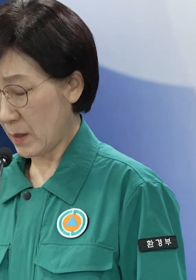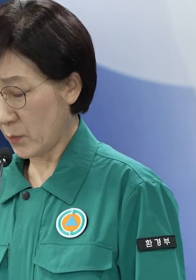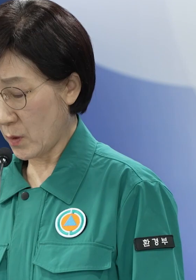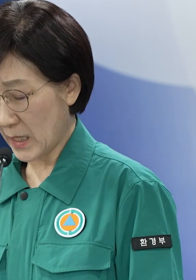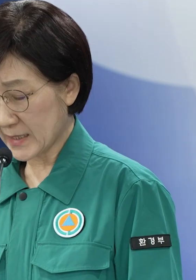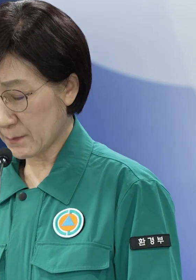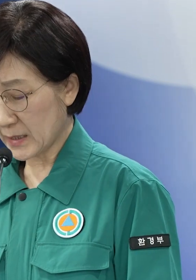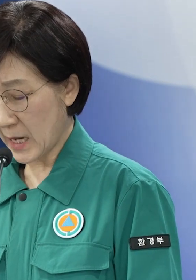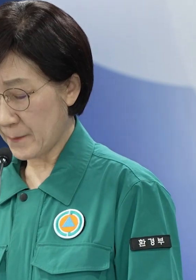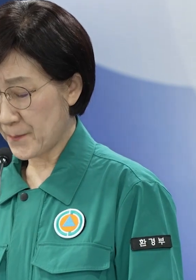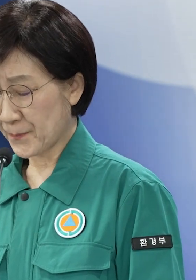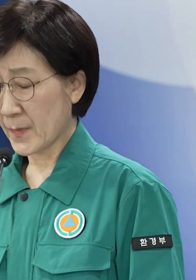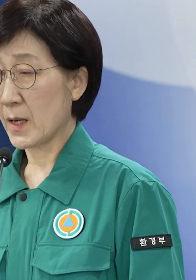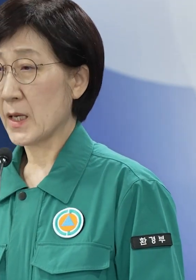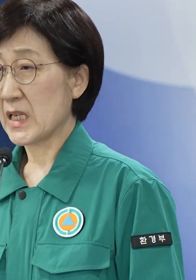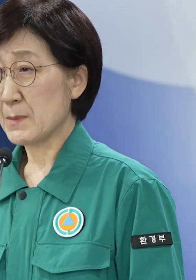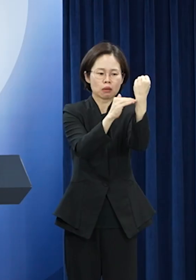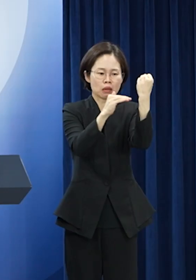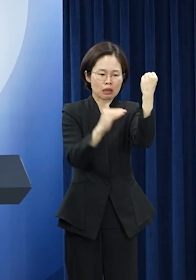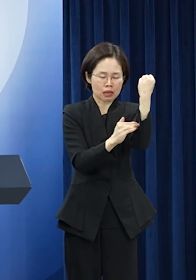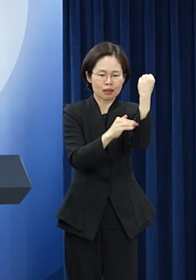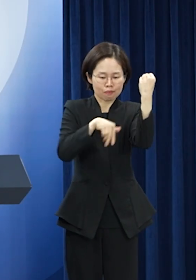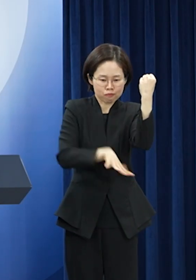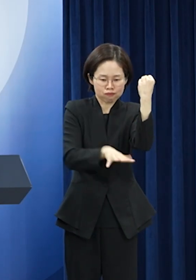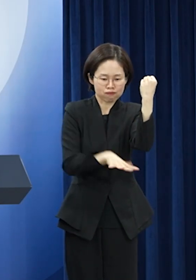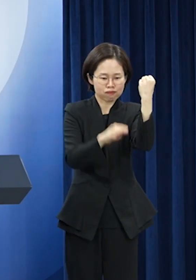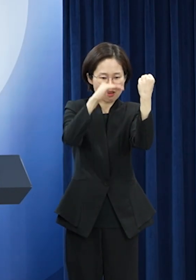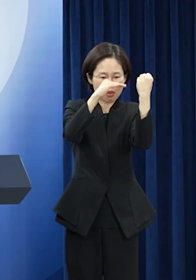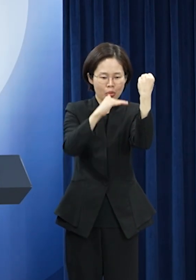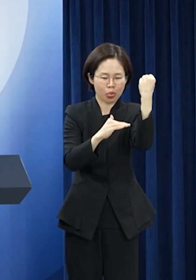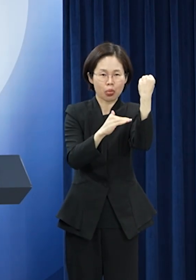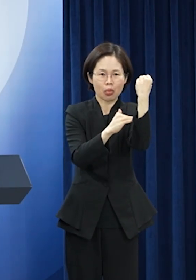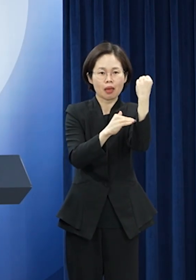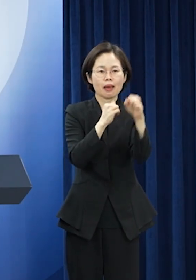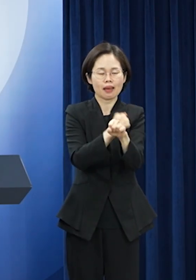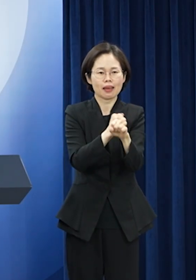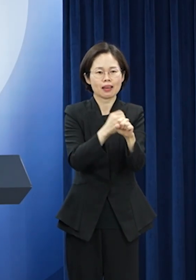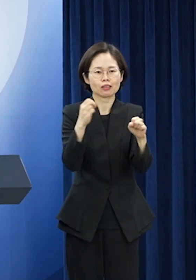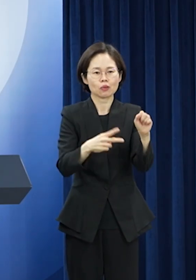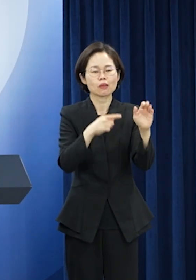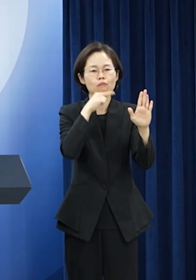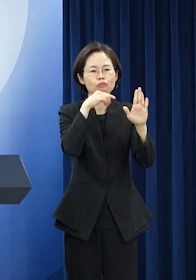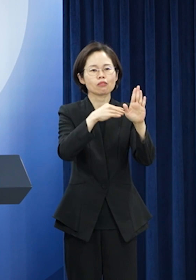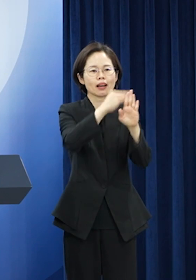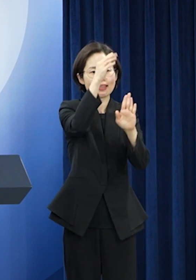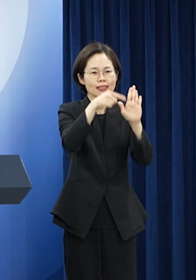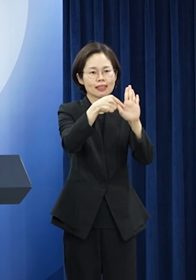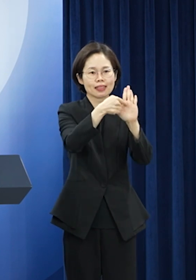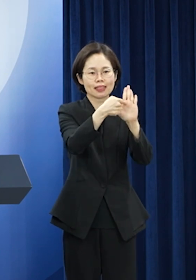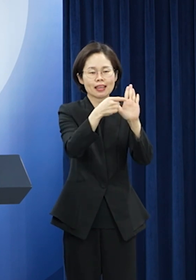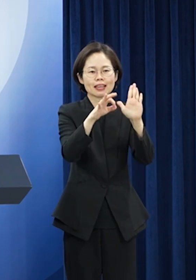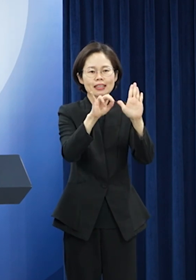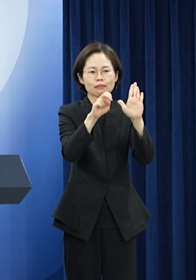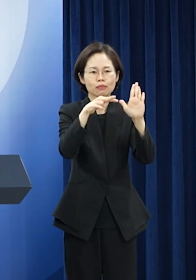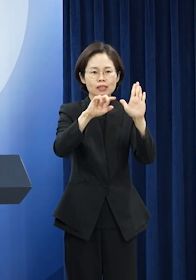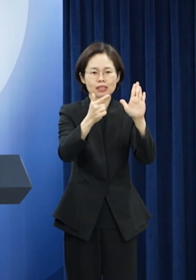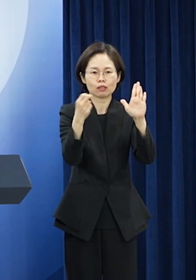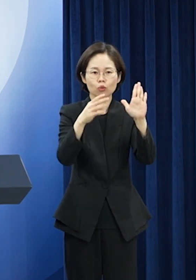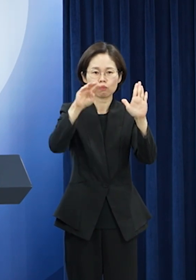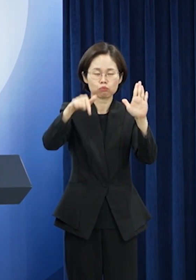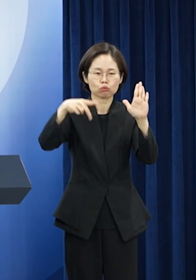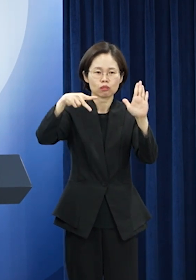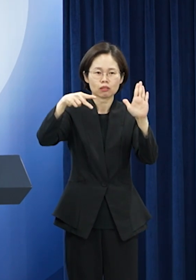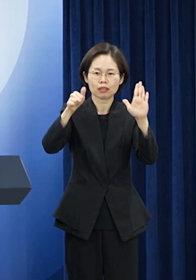추가 확보하겠습니다. 임진강, 북한강 유역 등 접경 지역에 대해서는 위성 직수신